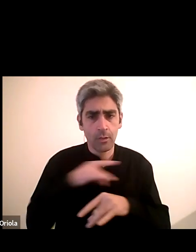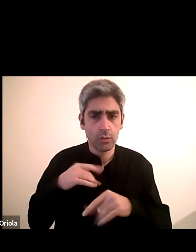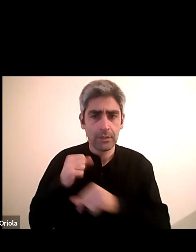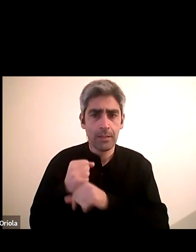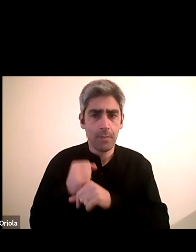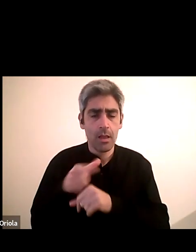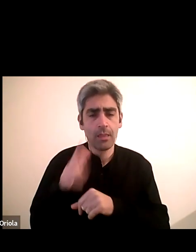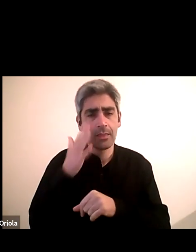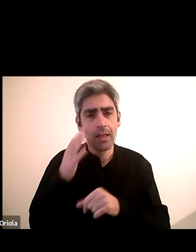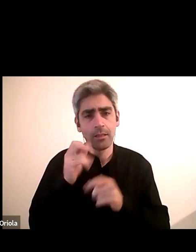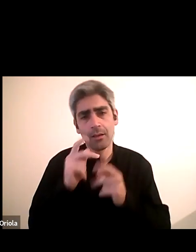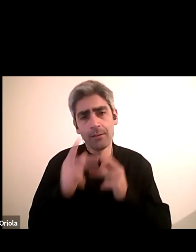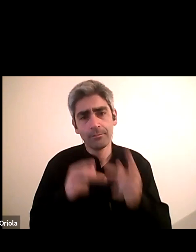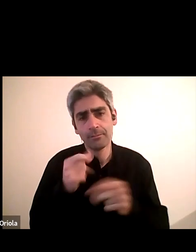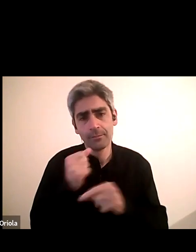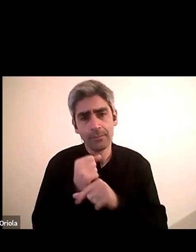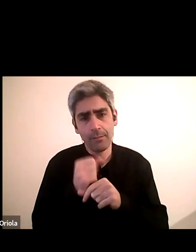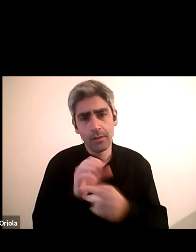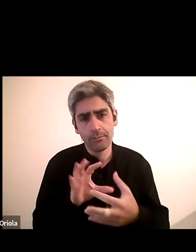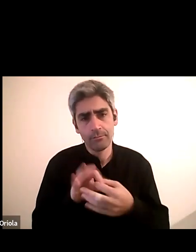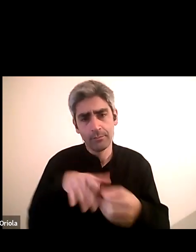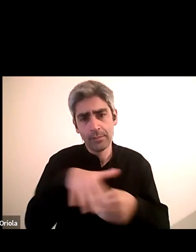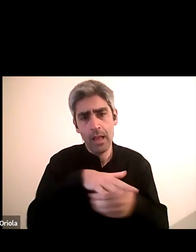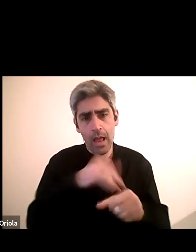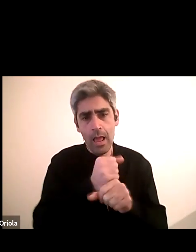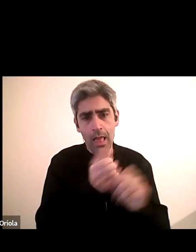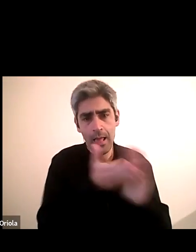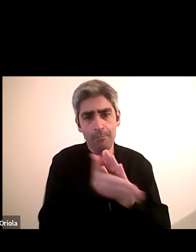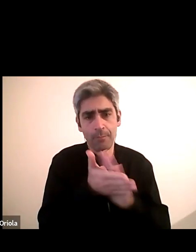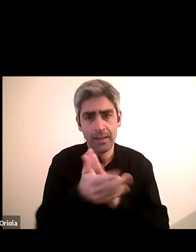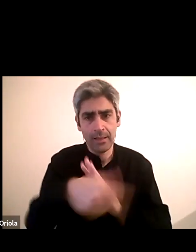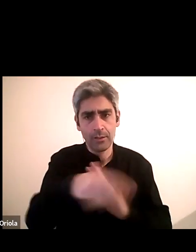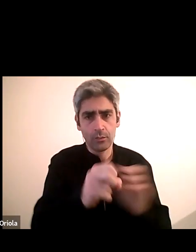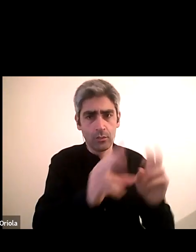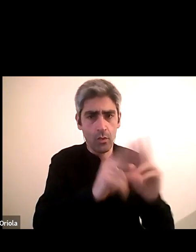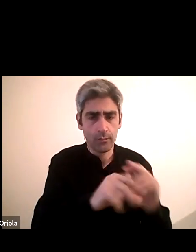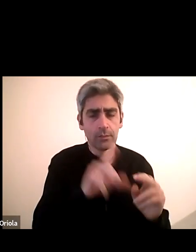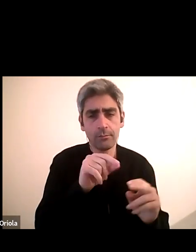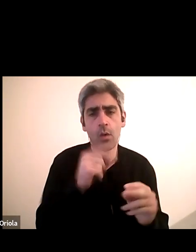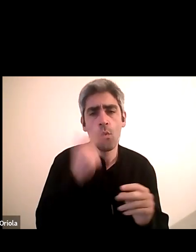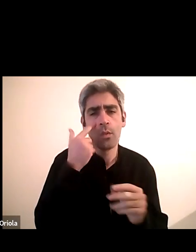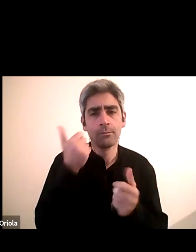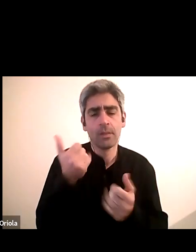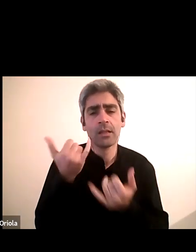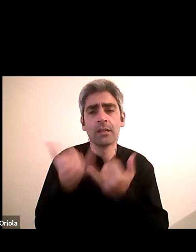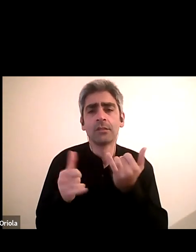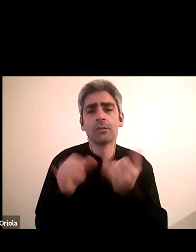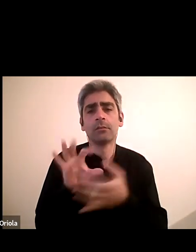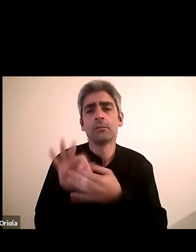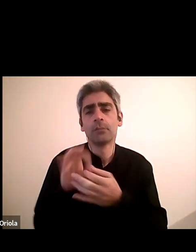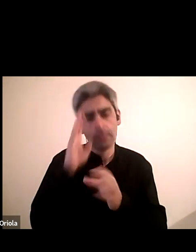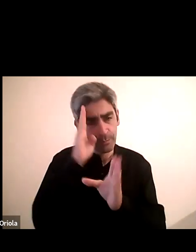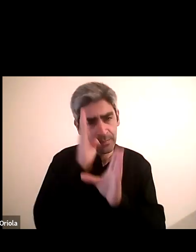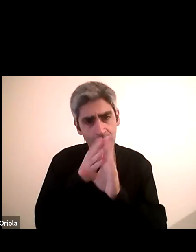quando tentam fazer a sua atividade nestes empregos. Depois temos os conhecidíssimos riscos